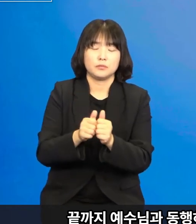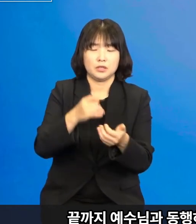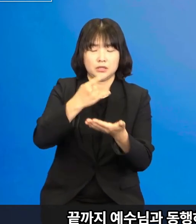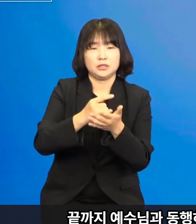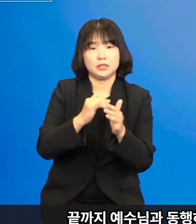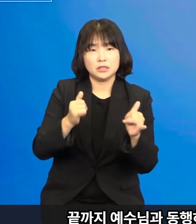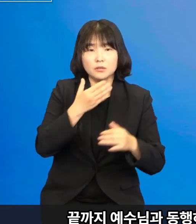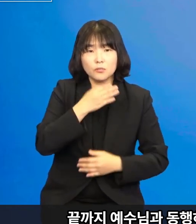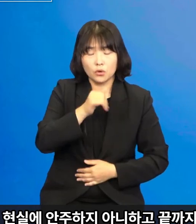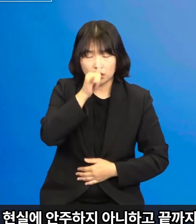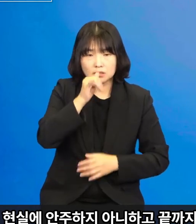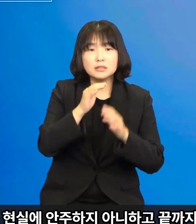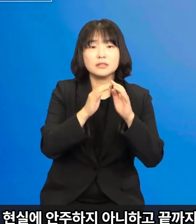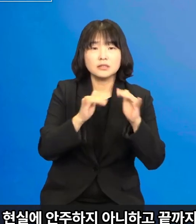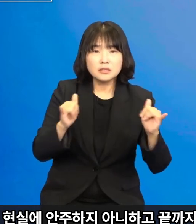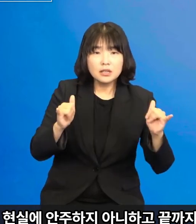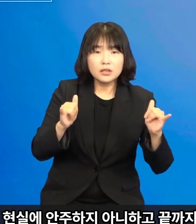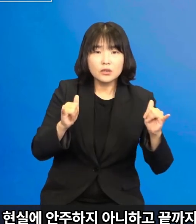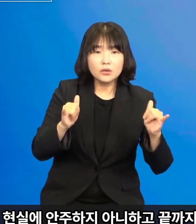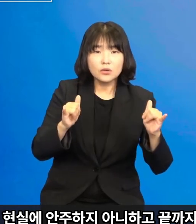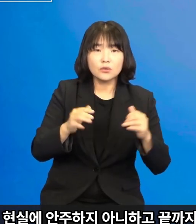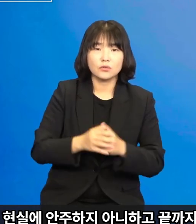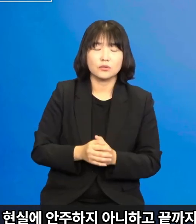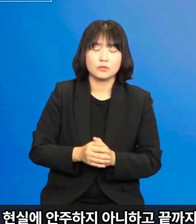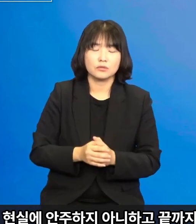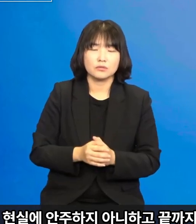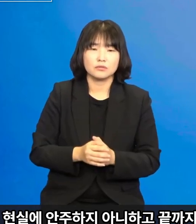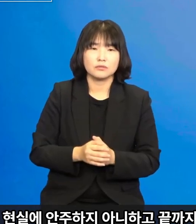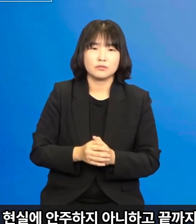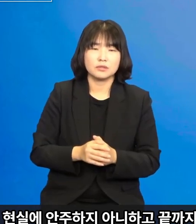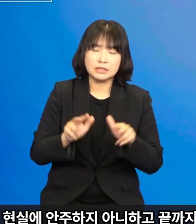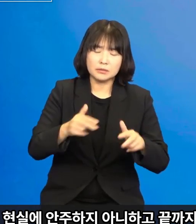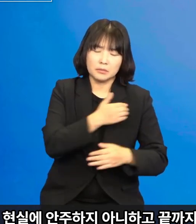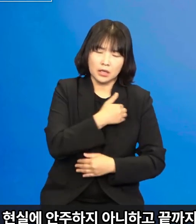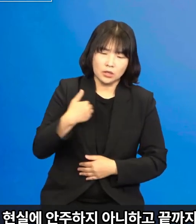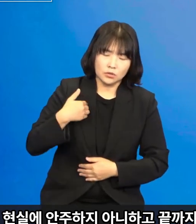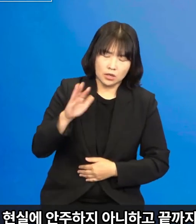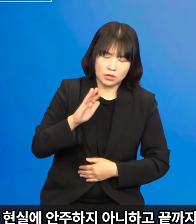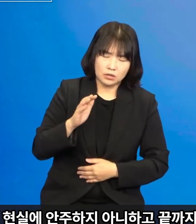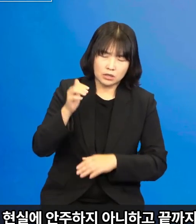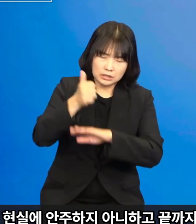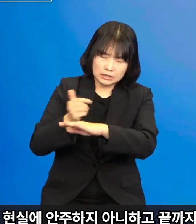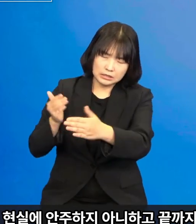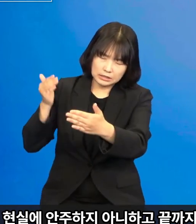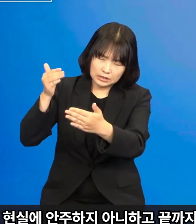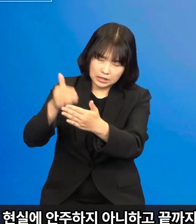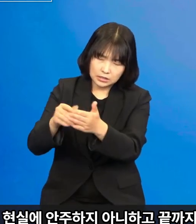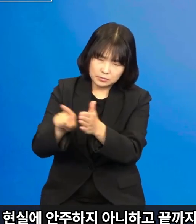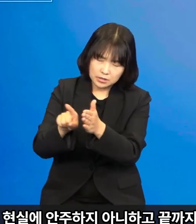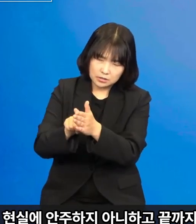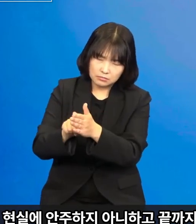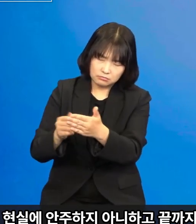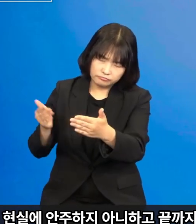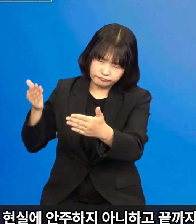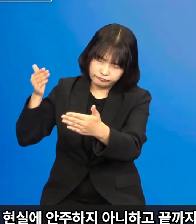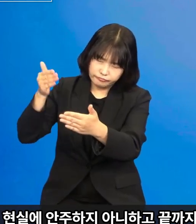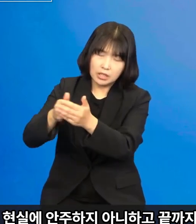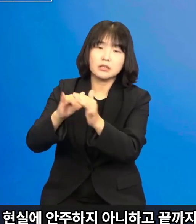있는 자로서 현실에 안주하지 아니하고 끝까지 믿음으로 완주하는 자가 되기를